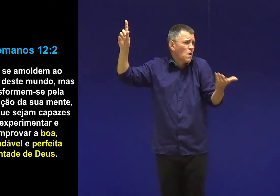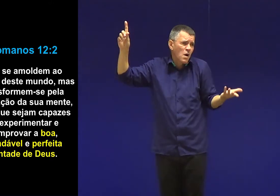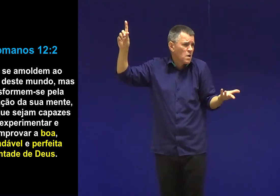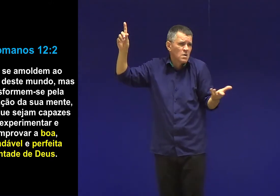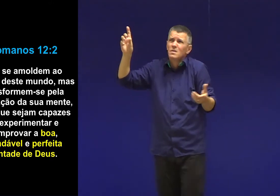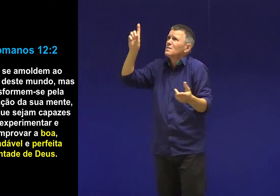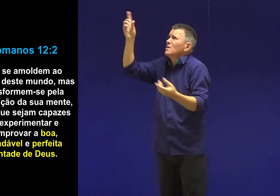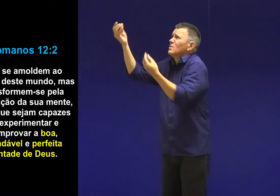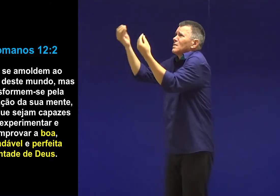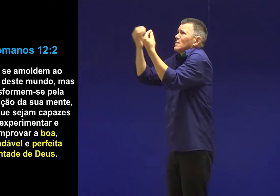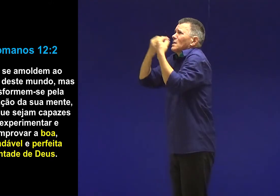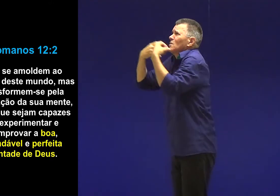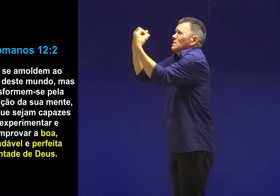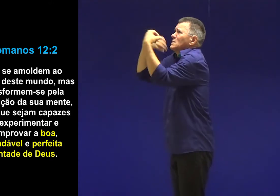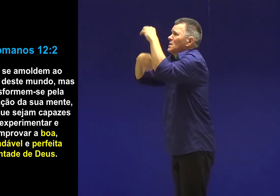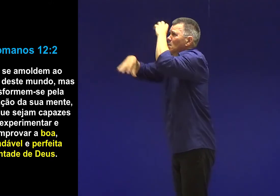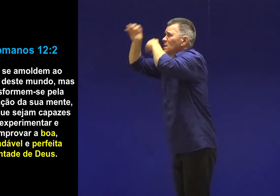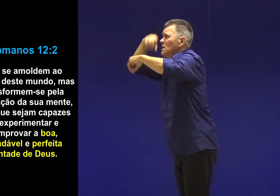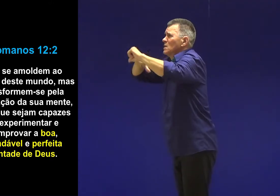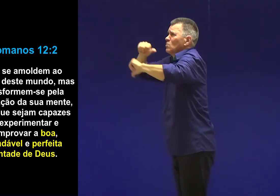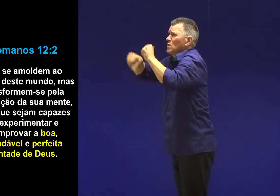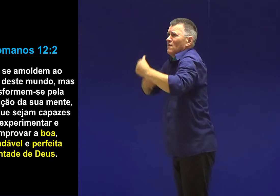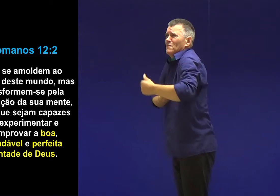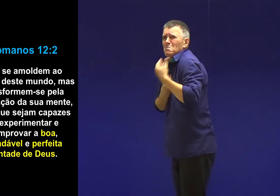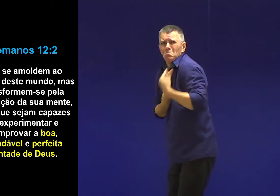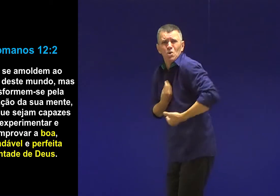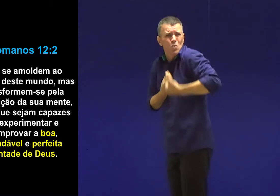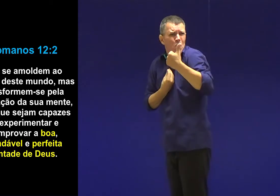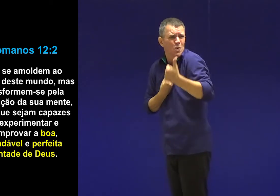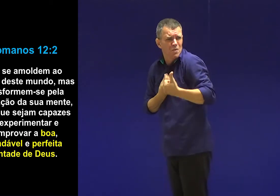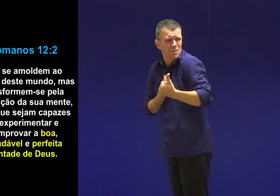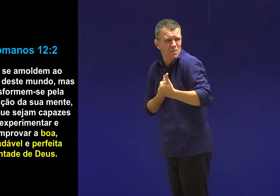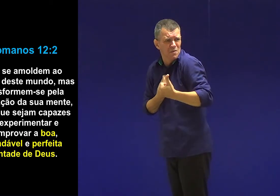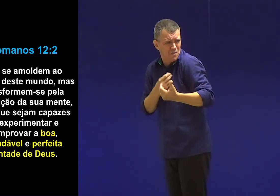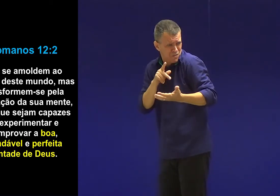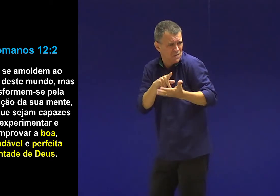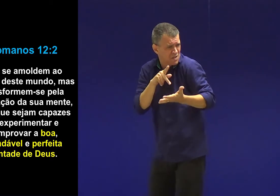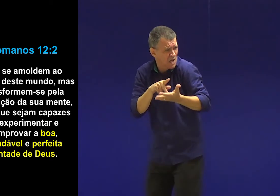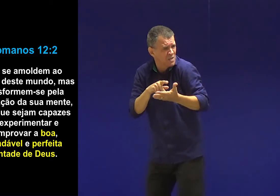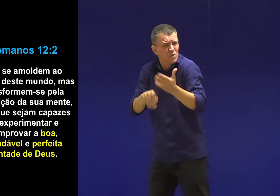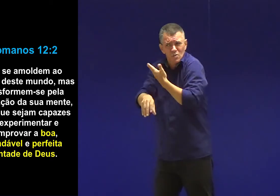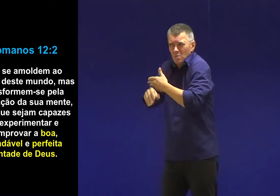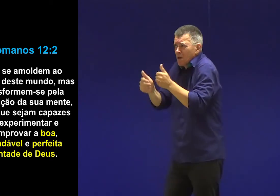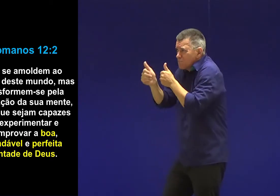Deus é o melhor. Deus. Deus que nos transforma, muda nossas vidas, né?